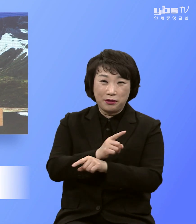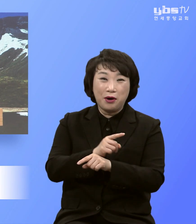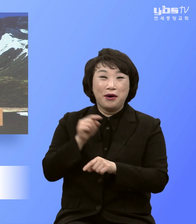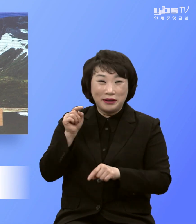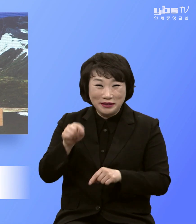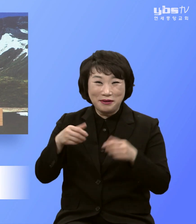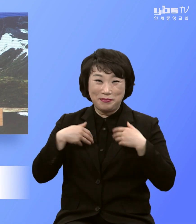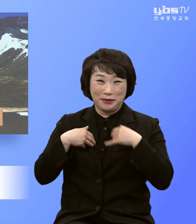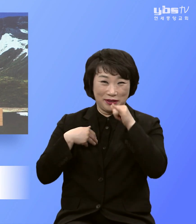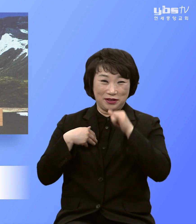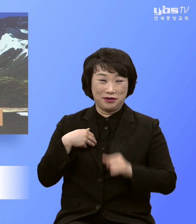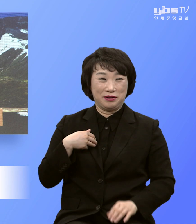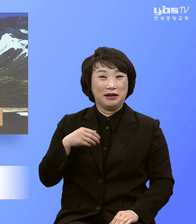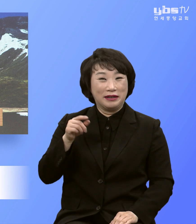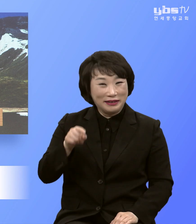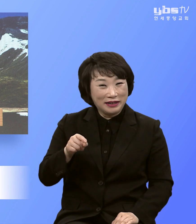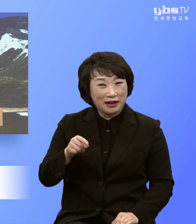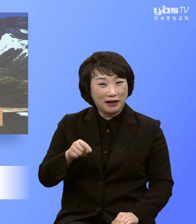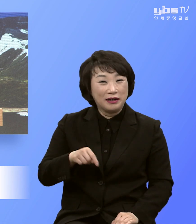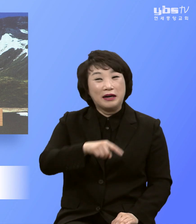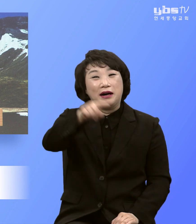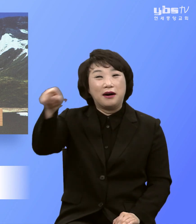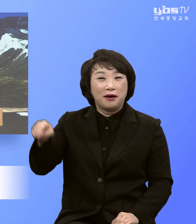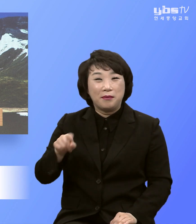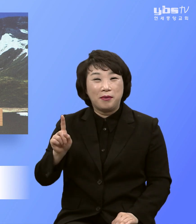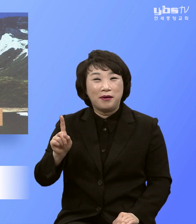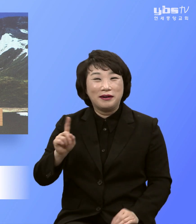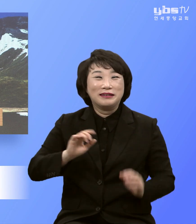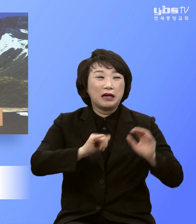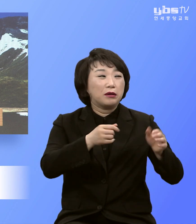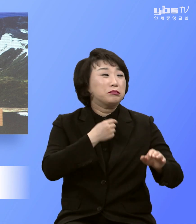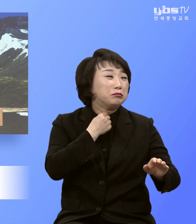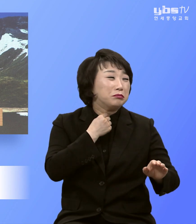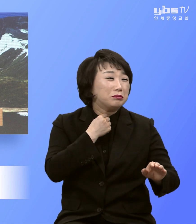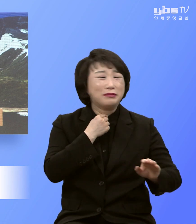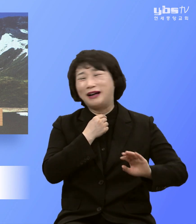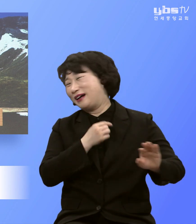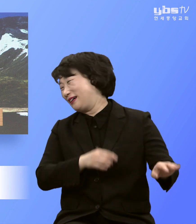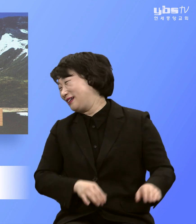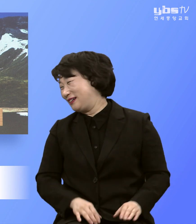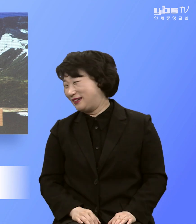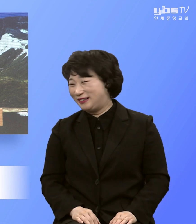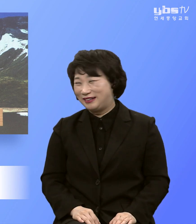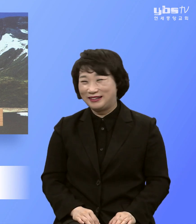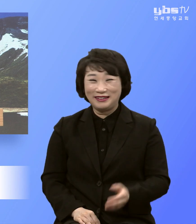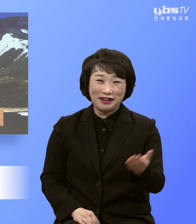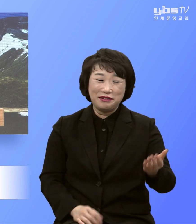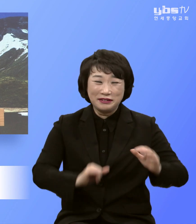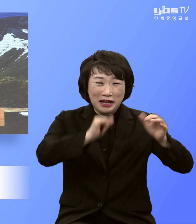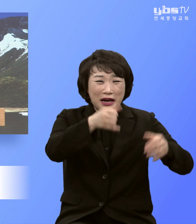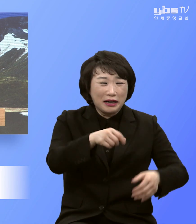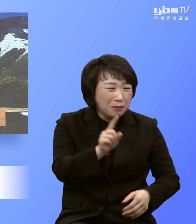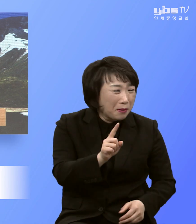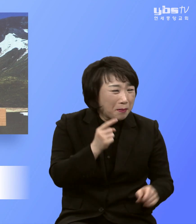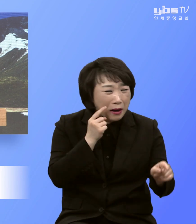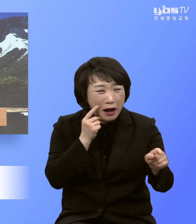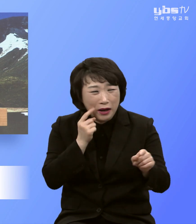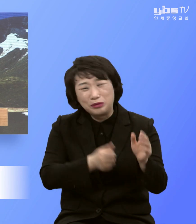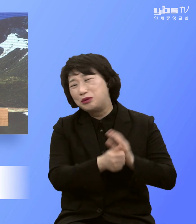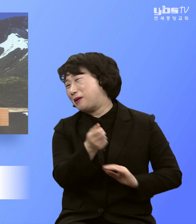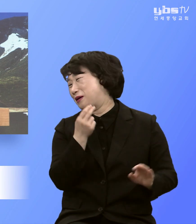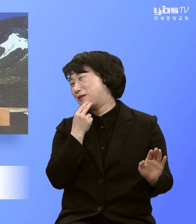그거. 이 사람들은 세상에 소망이 없어요. 세상은 아무 소망이 없는